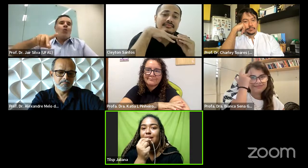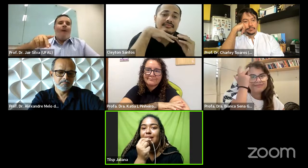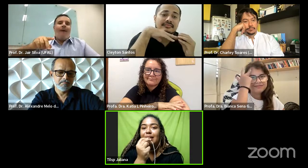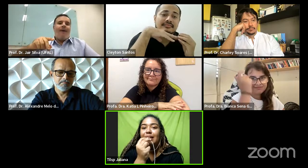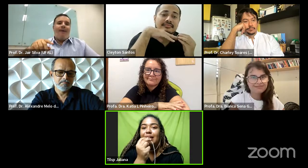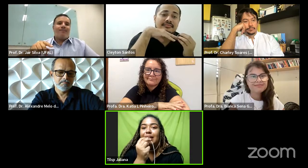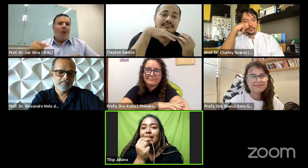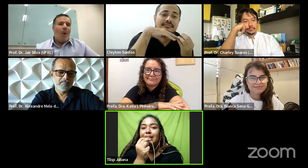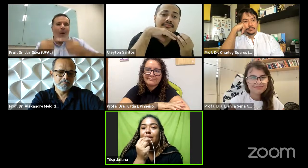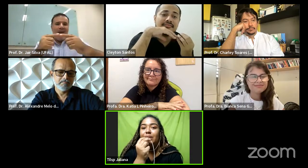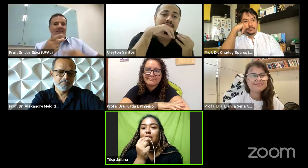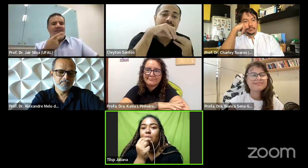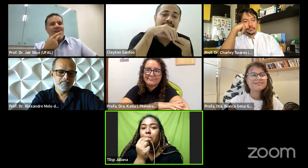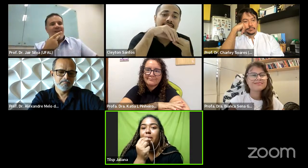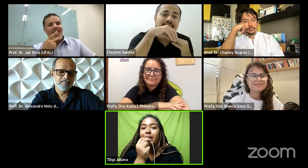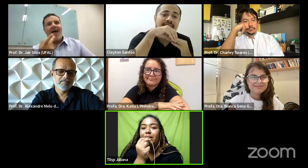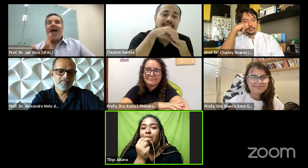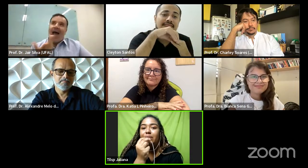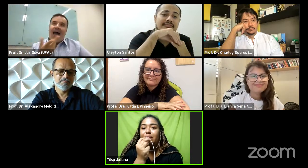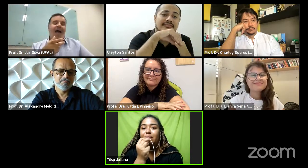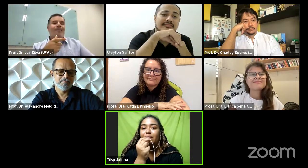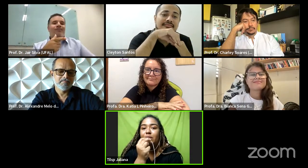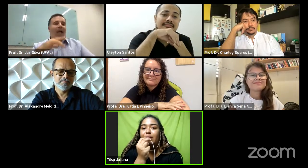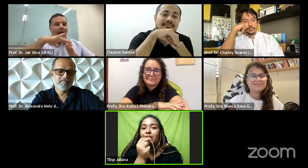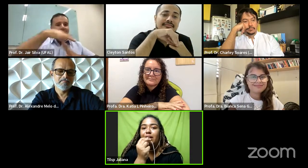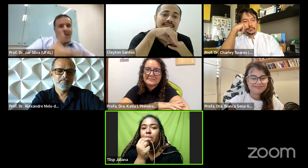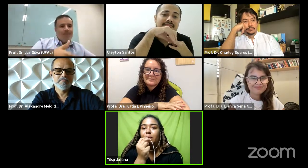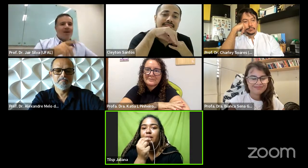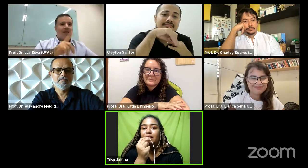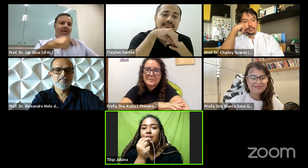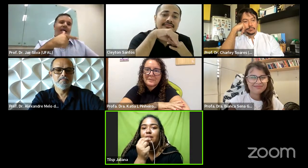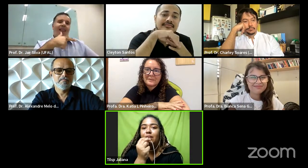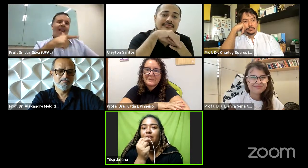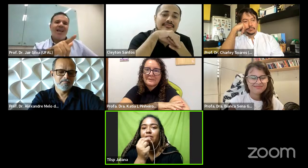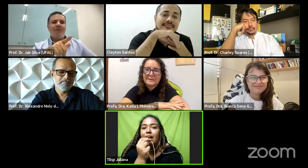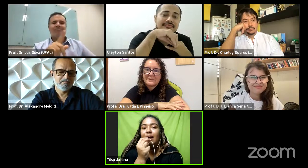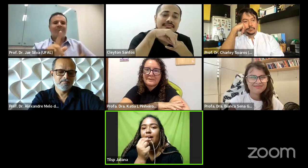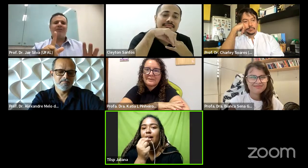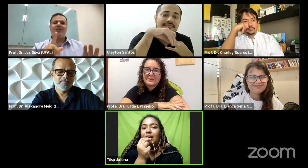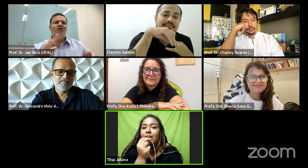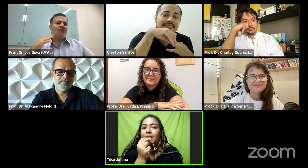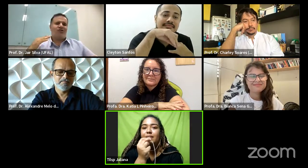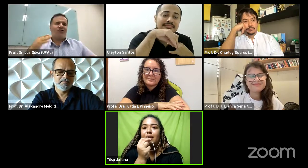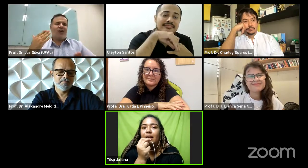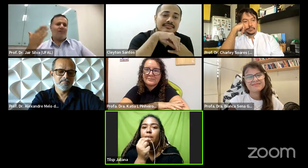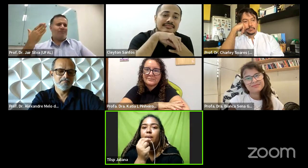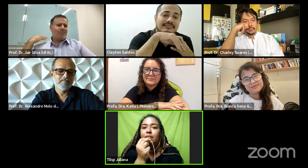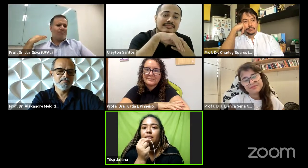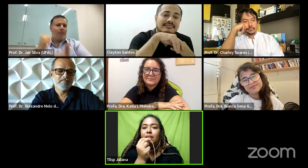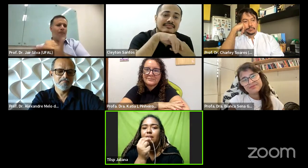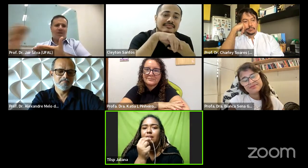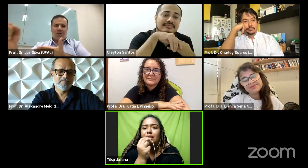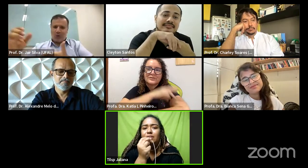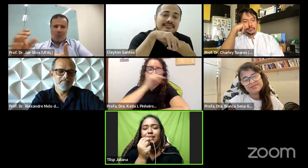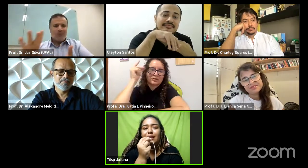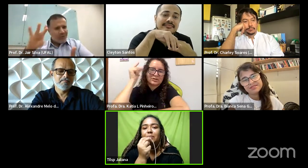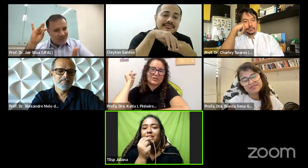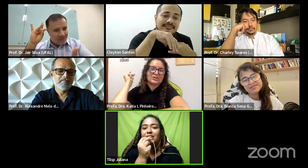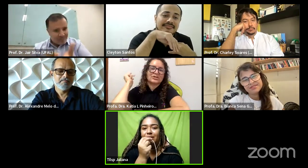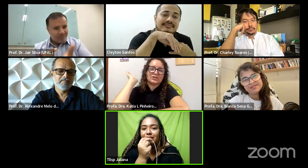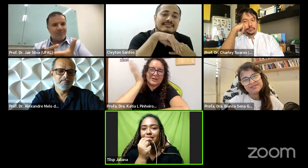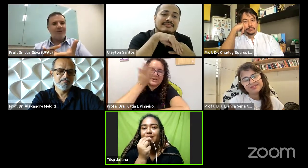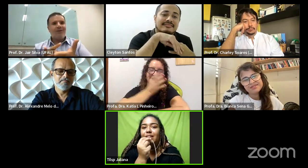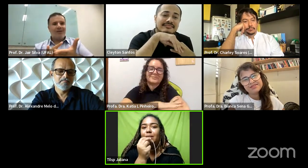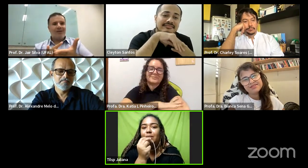fenômeno. Então, esse momento não é de fato para a gente só falar, ah, a Libras é língua. Isso já